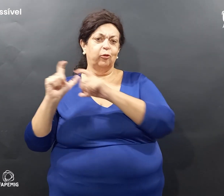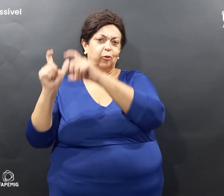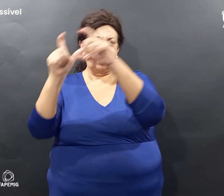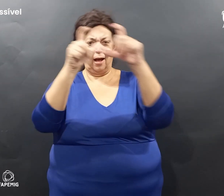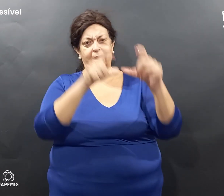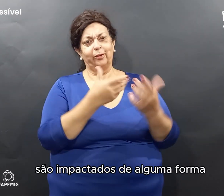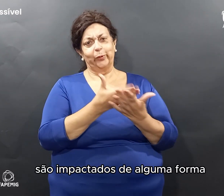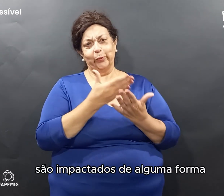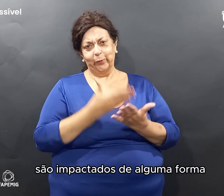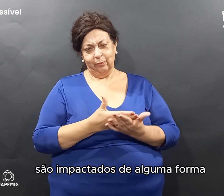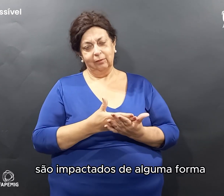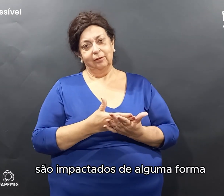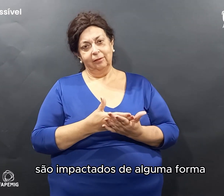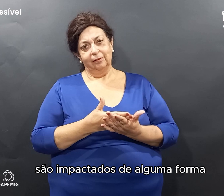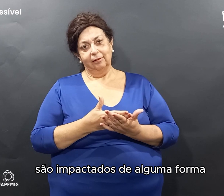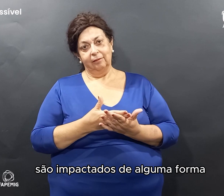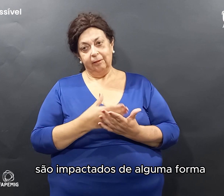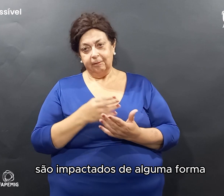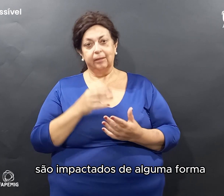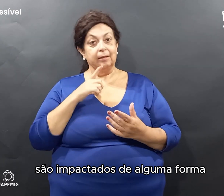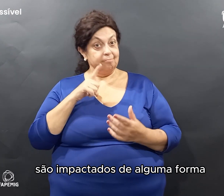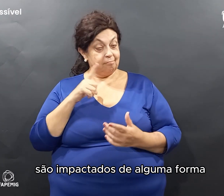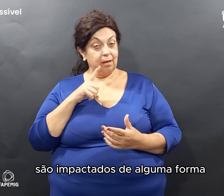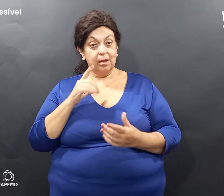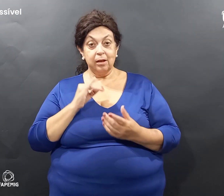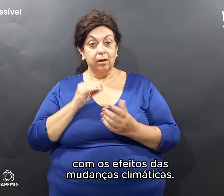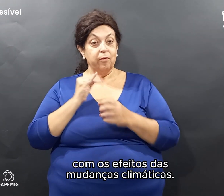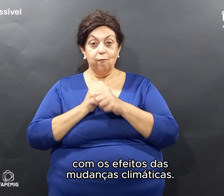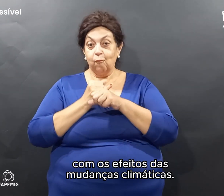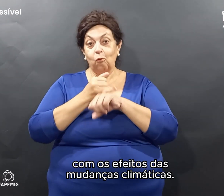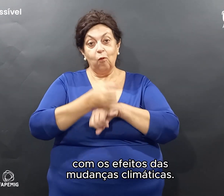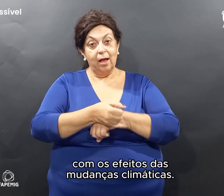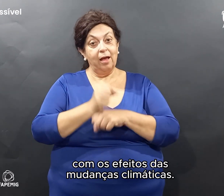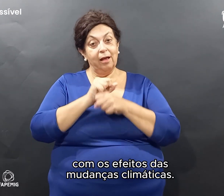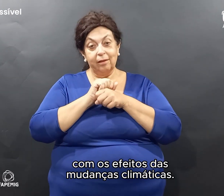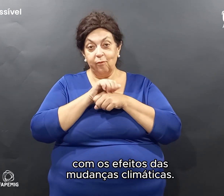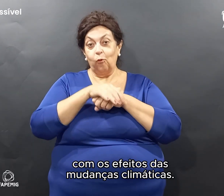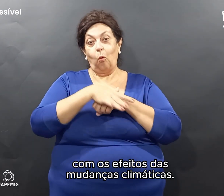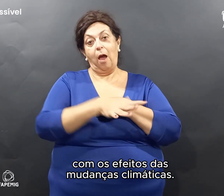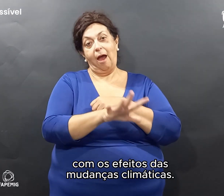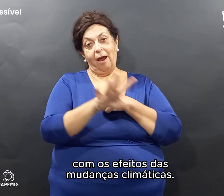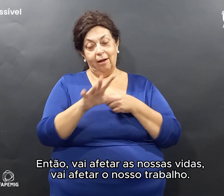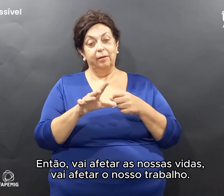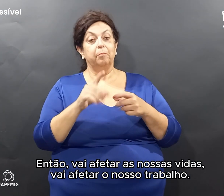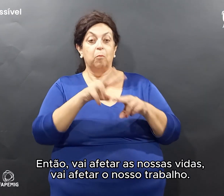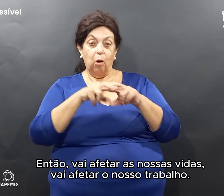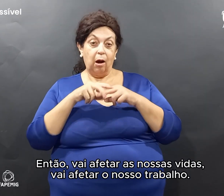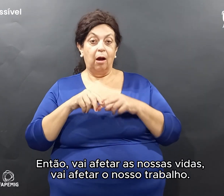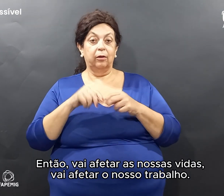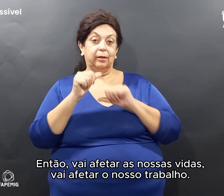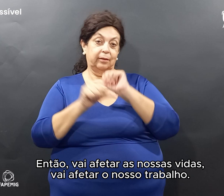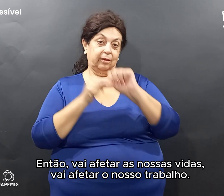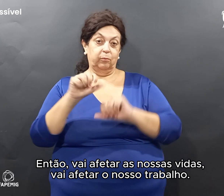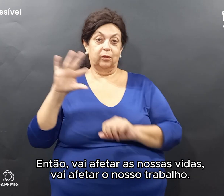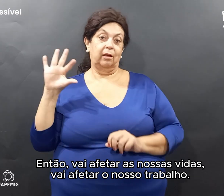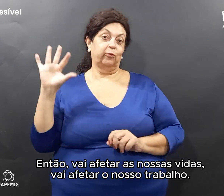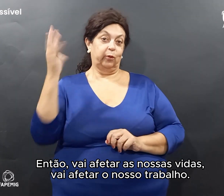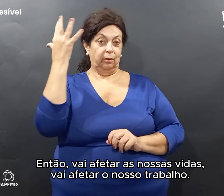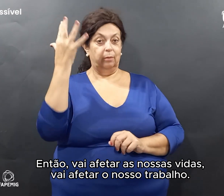Eles são impactados de alguma forma com os efeitos das mudanças climáticas. Então, vai afetar as nossas vidas, vai afetar